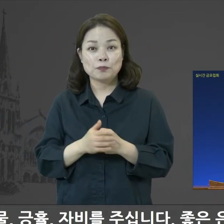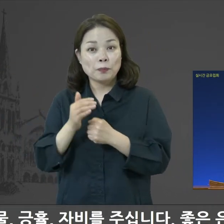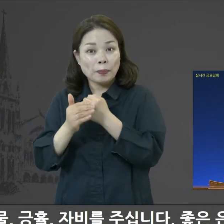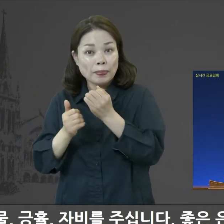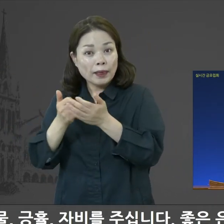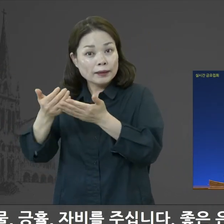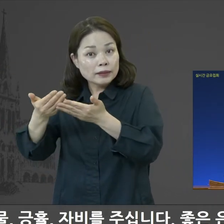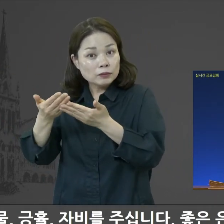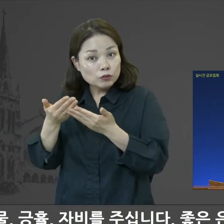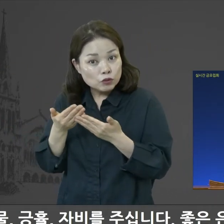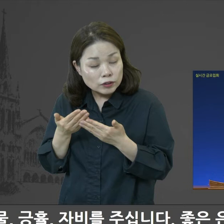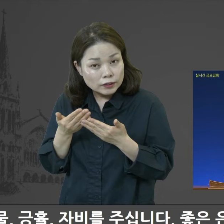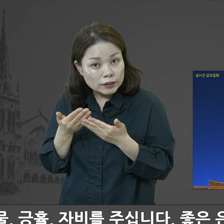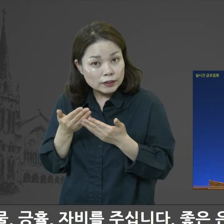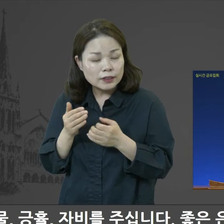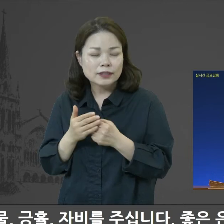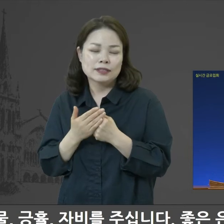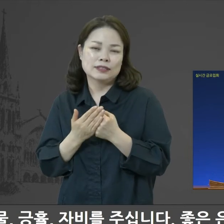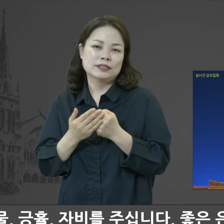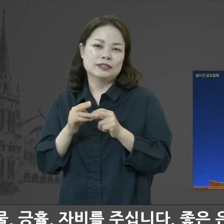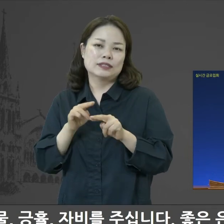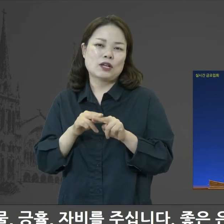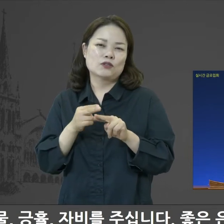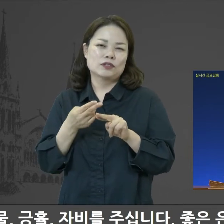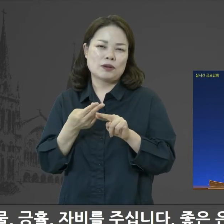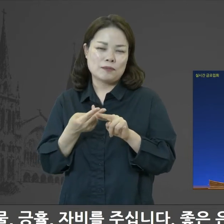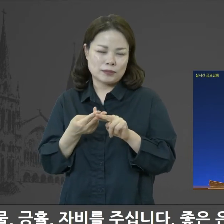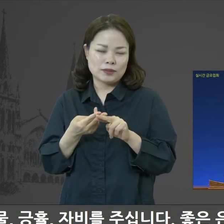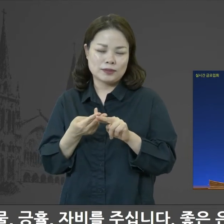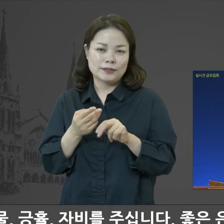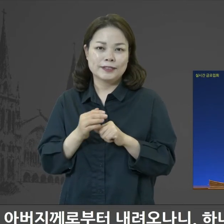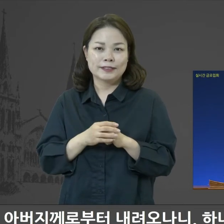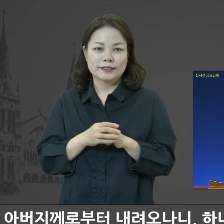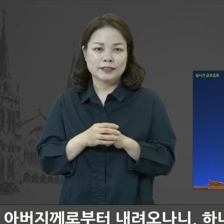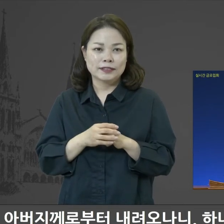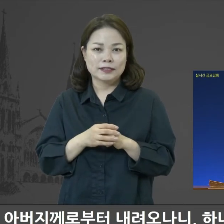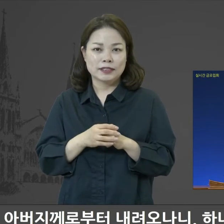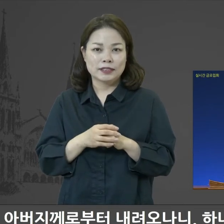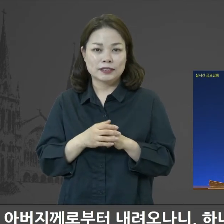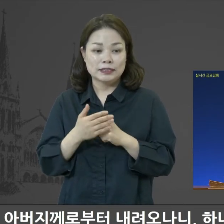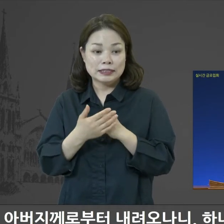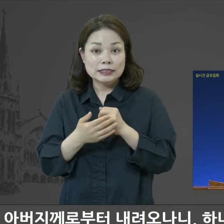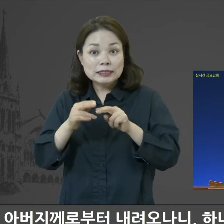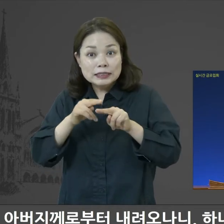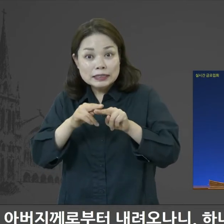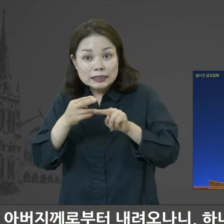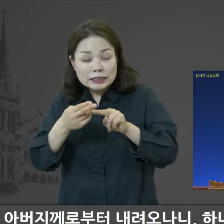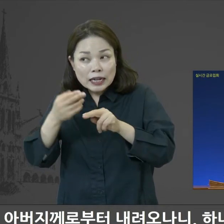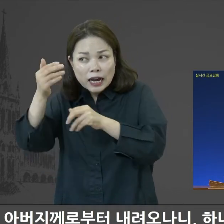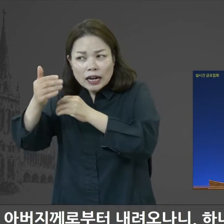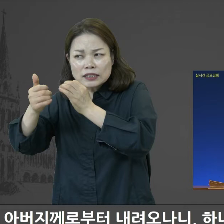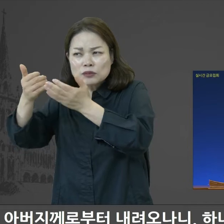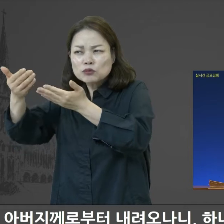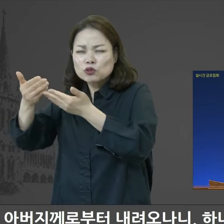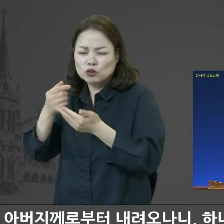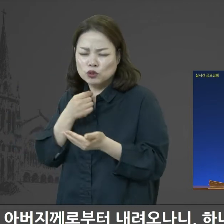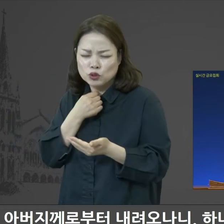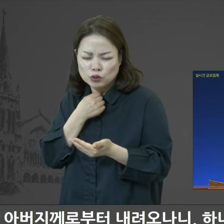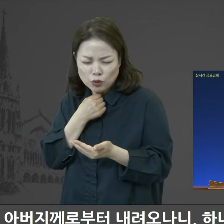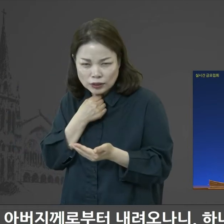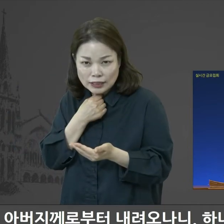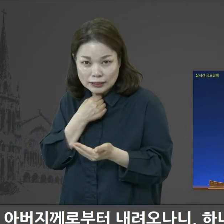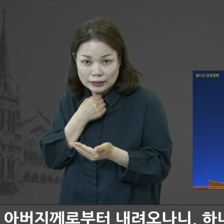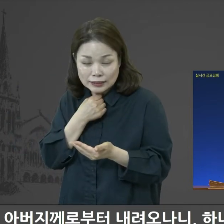하나님이 주시는 것이 은사와 선물이라 이렇게 얘기합니다. 여기 앞에 있는 은사라는 것은 하나님이 주시고자 하는 것,